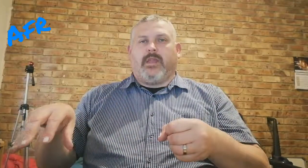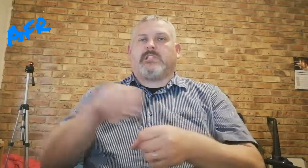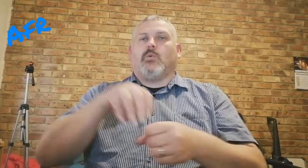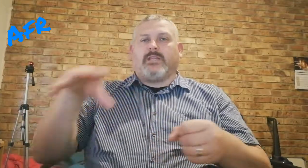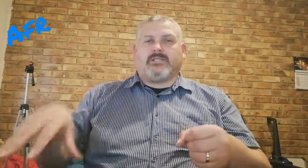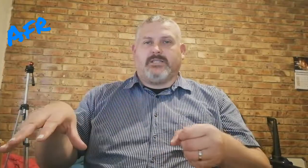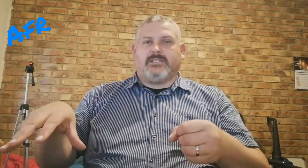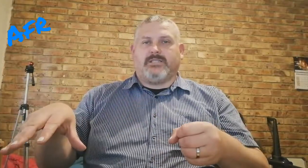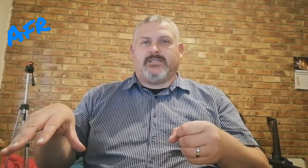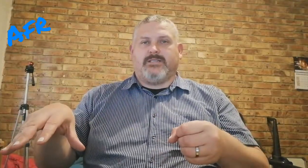Exodus.